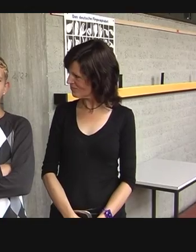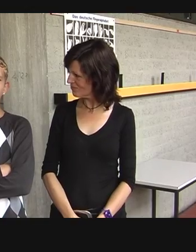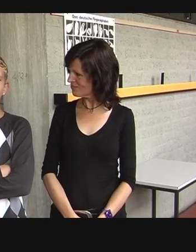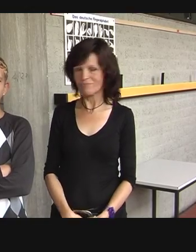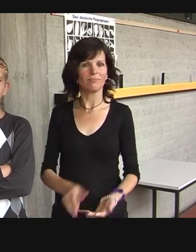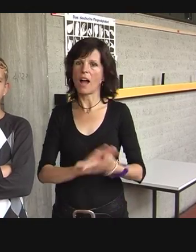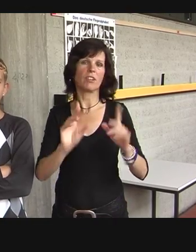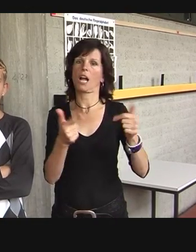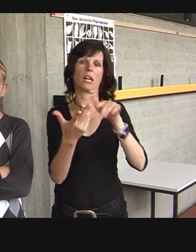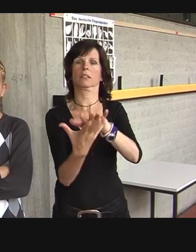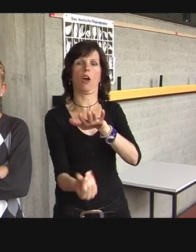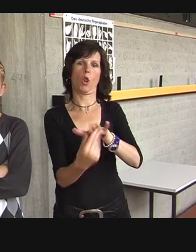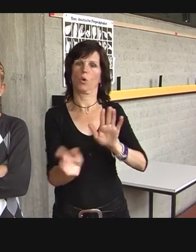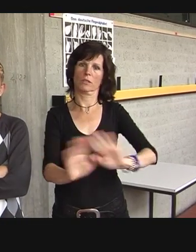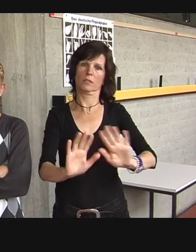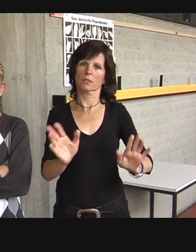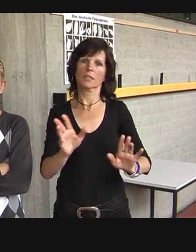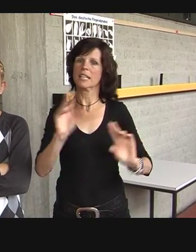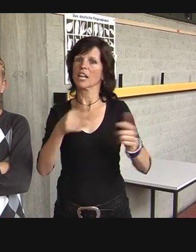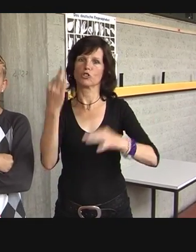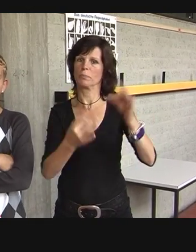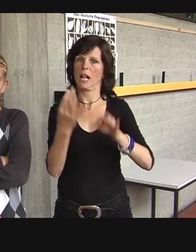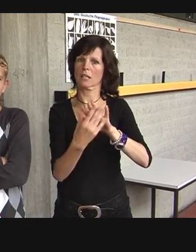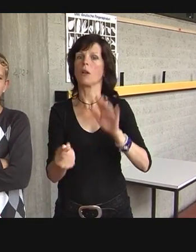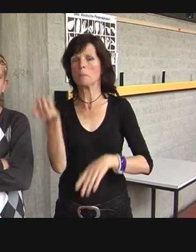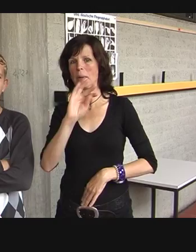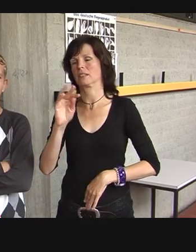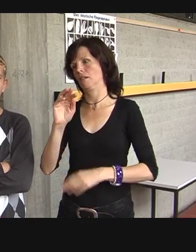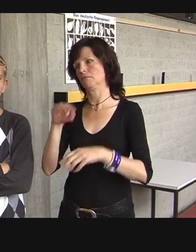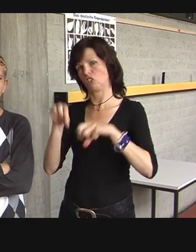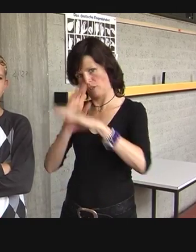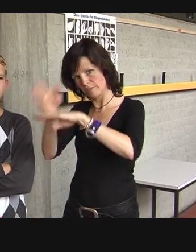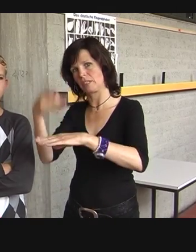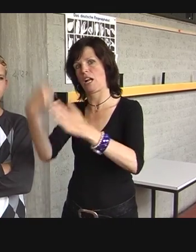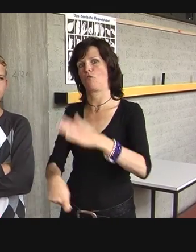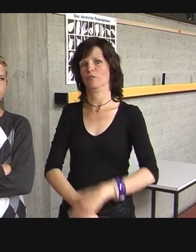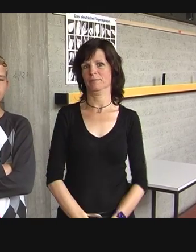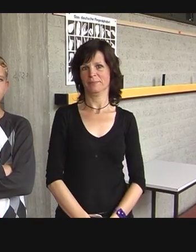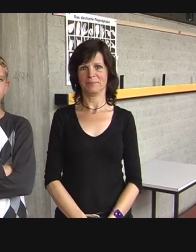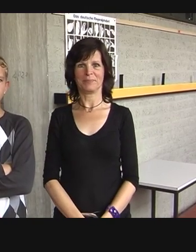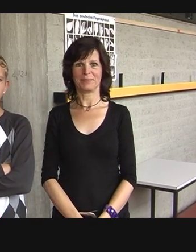Einfach nicht runterladen. Keine Spiele. Kaufen am besten.